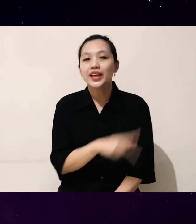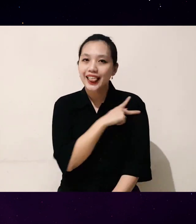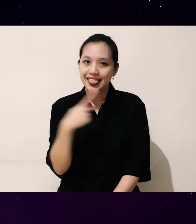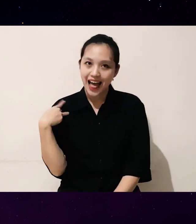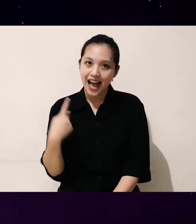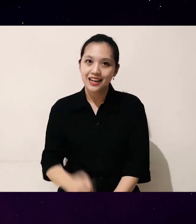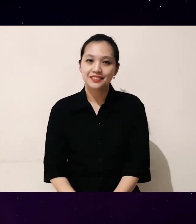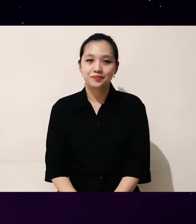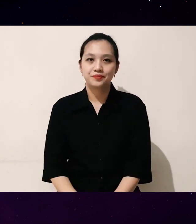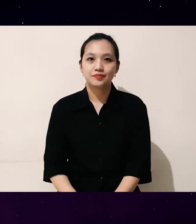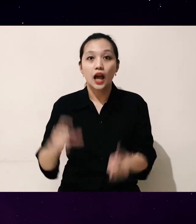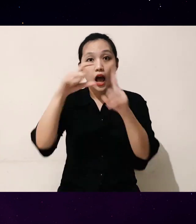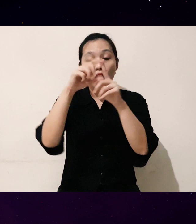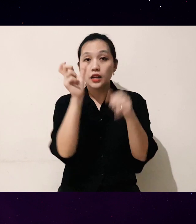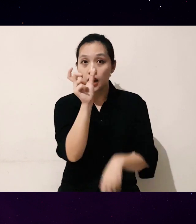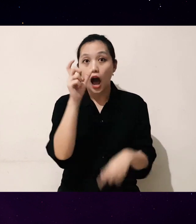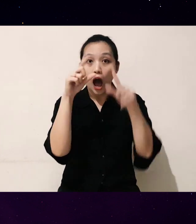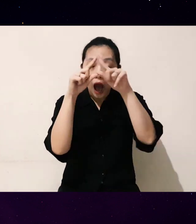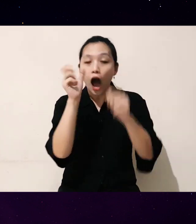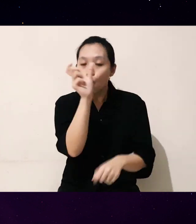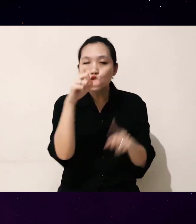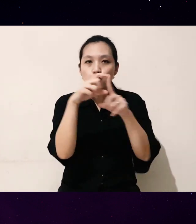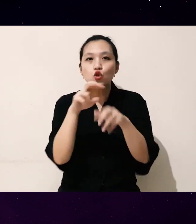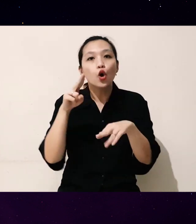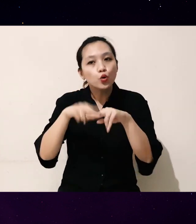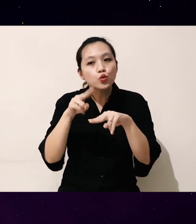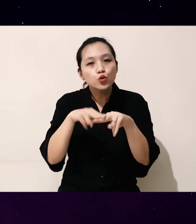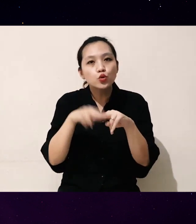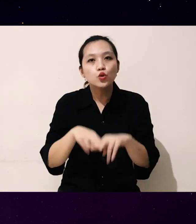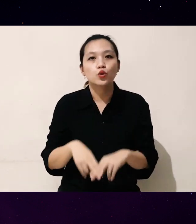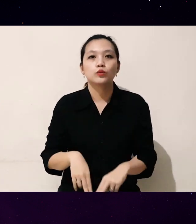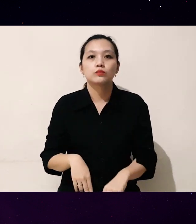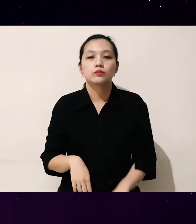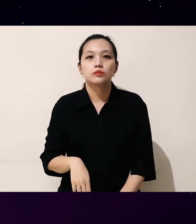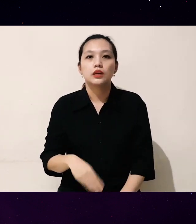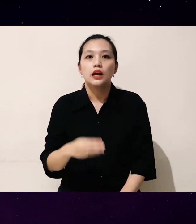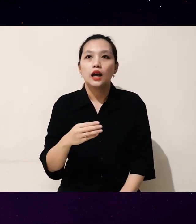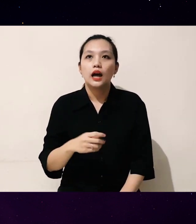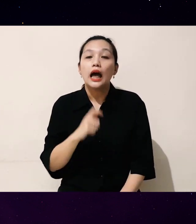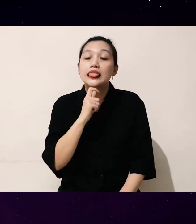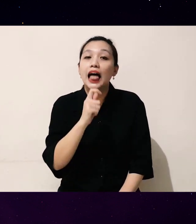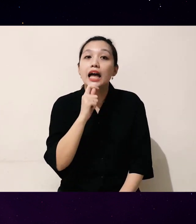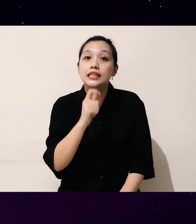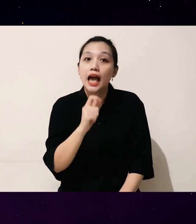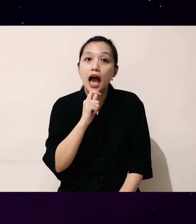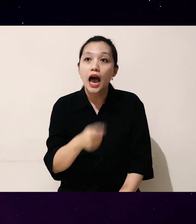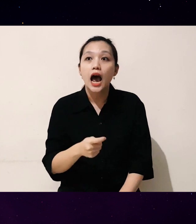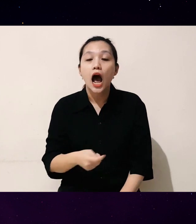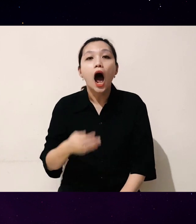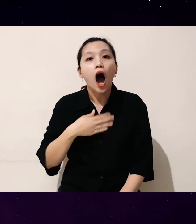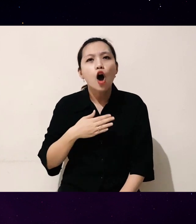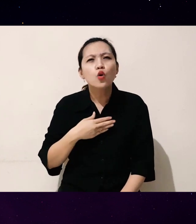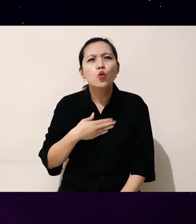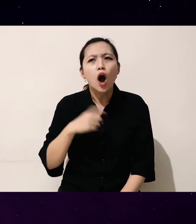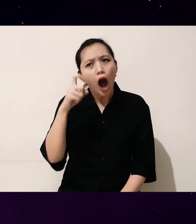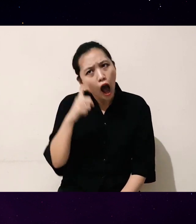atau perkenanan Tuhan dalam kehidupan kita. Dan saat Daud duduk di hadapan Tuhan, dia bertanya tentang petunjuk